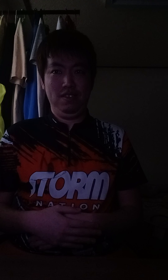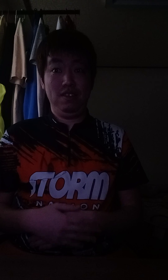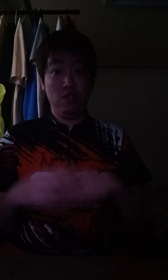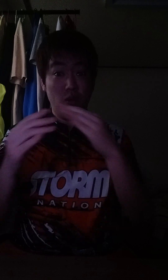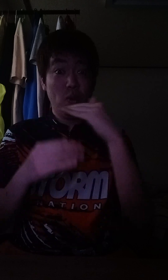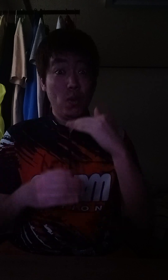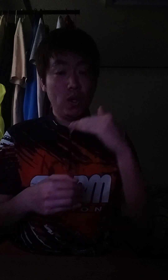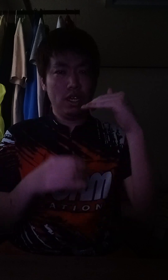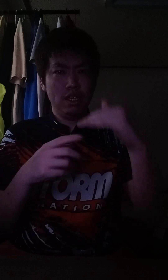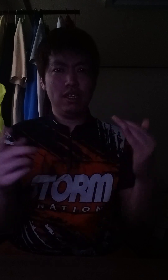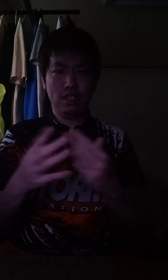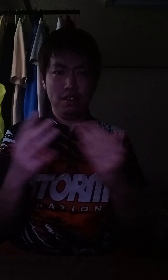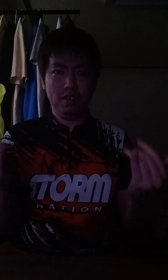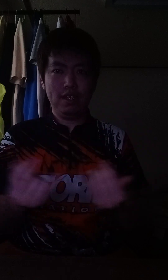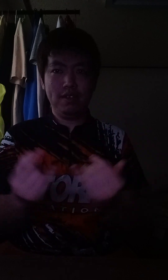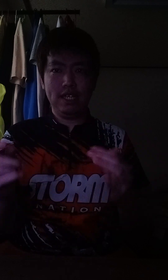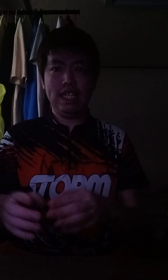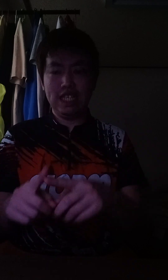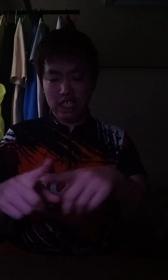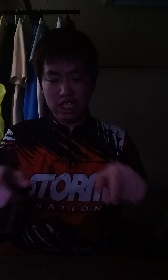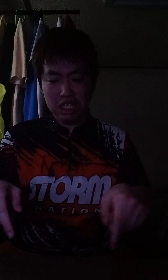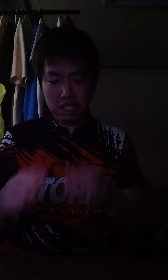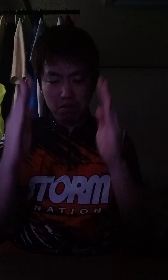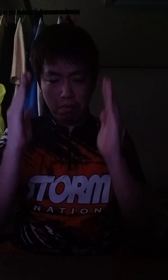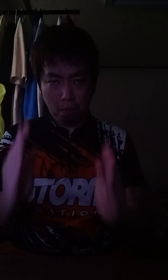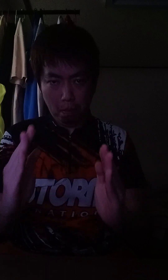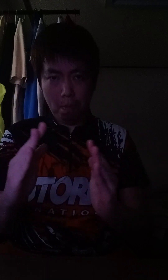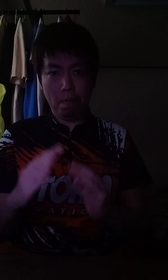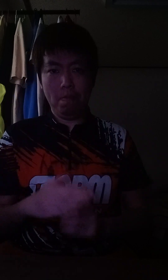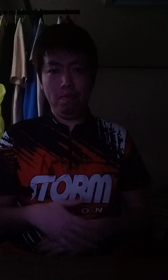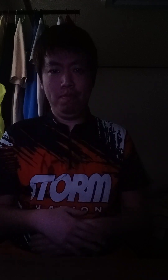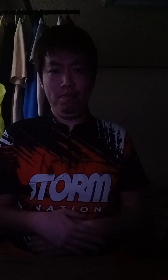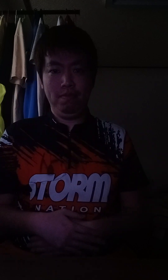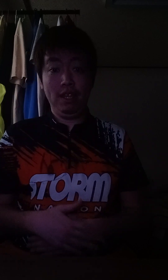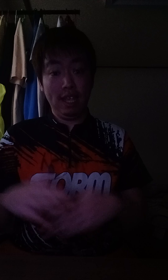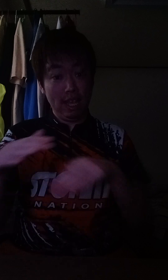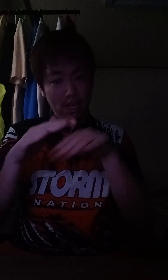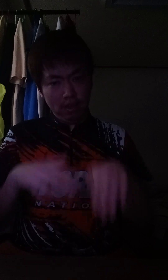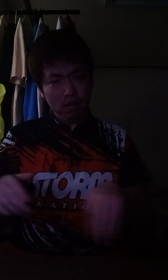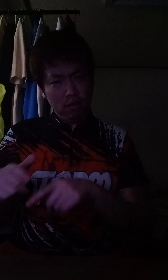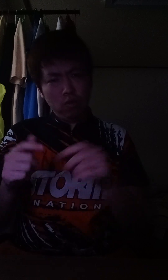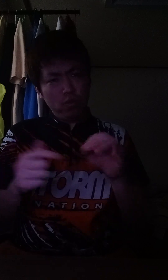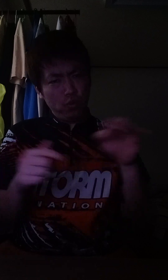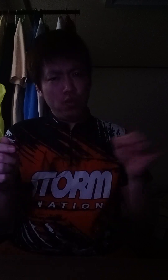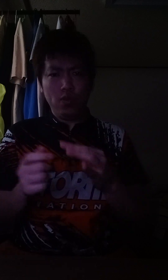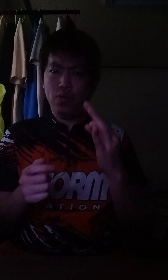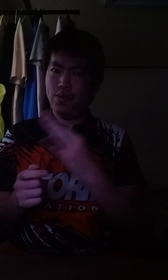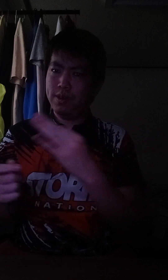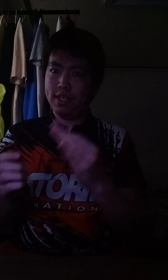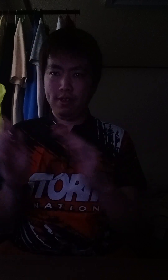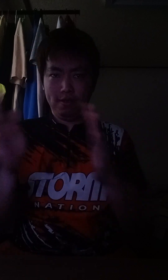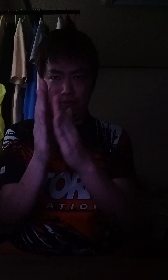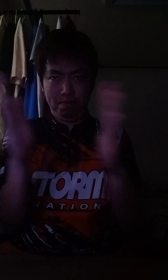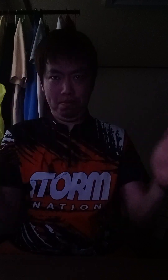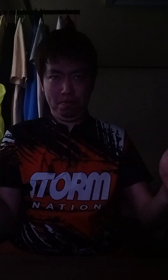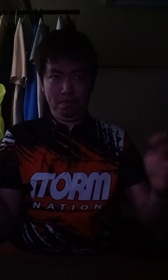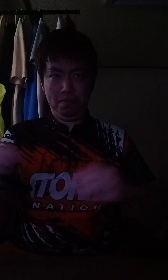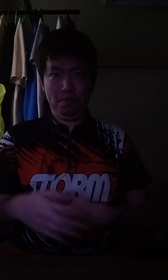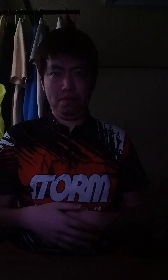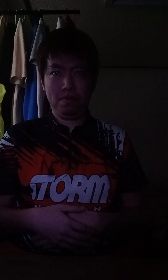또래보다 작은 승현이를 위해 마련된 특별석. 자리에 앉아 본격적인 수업을 시작하는데요.